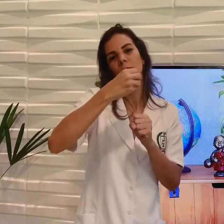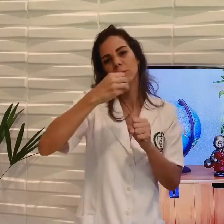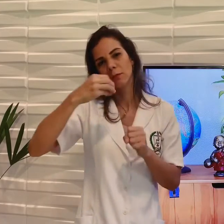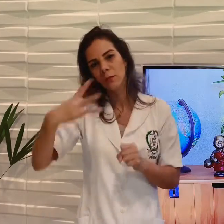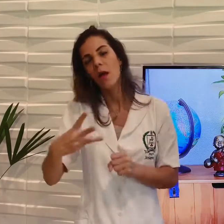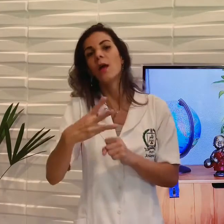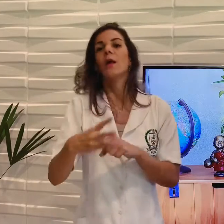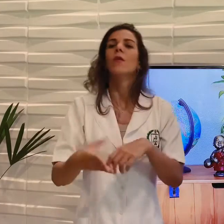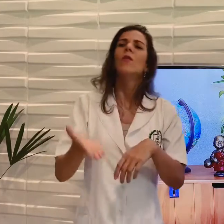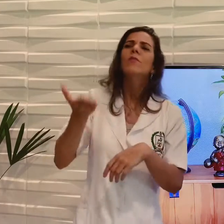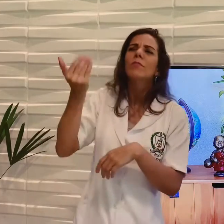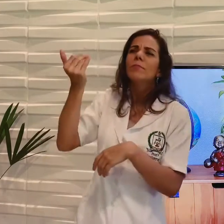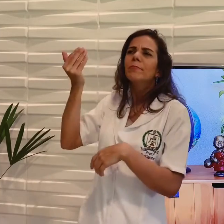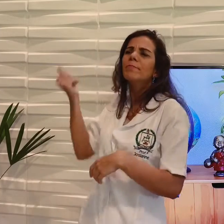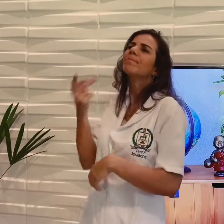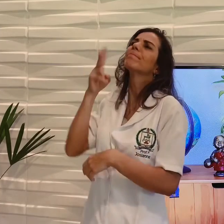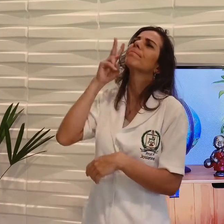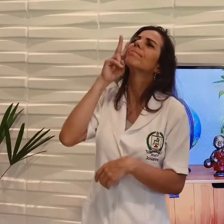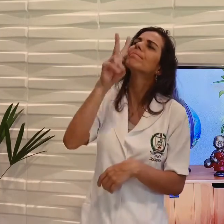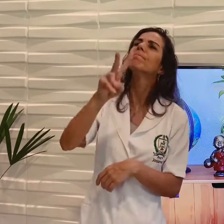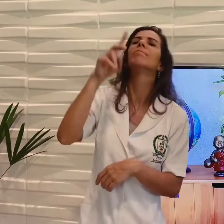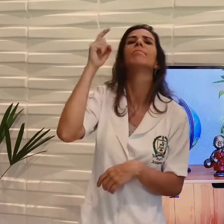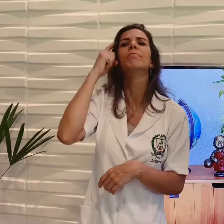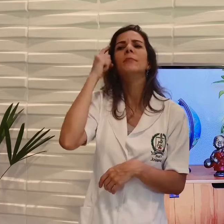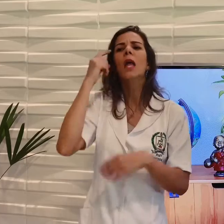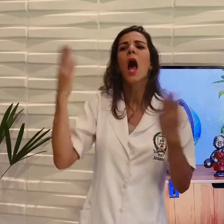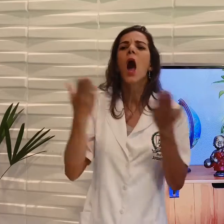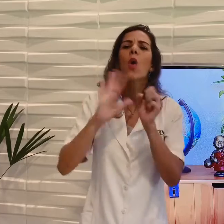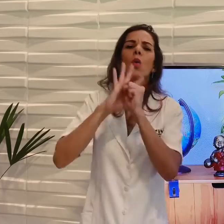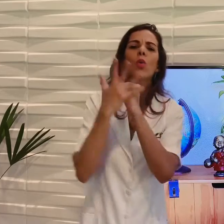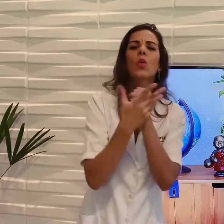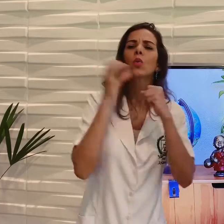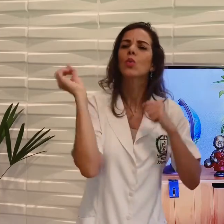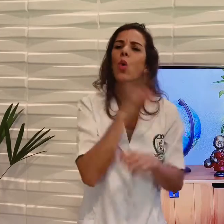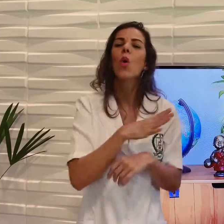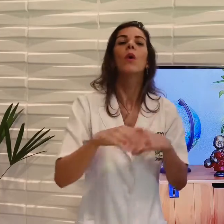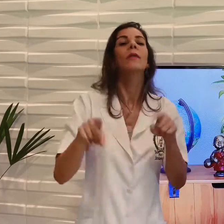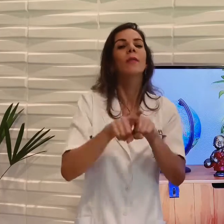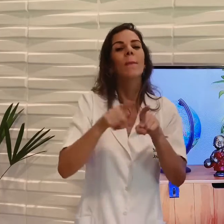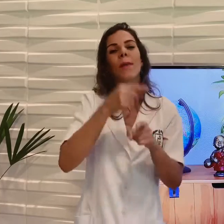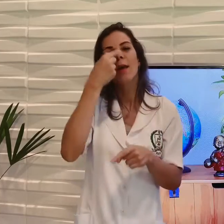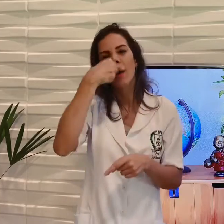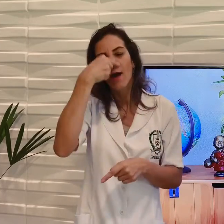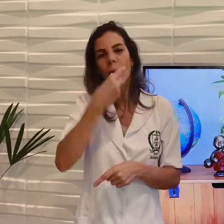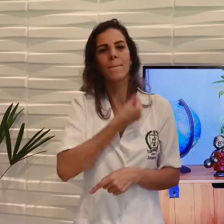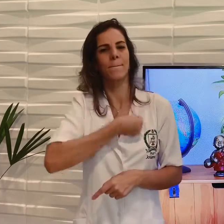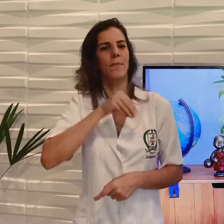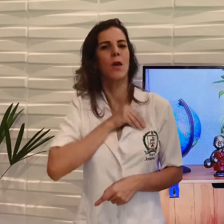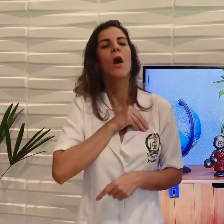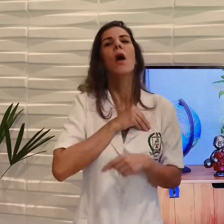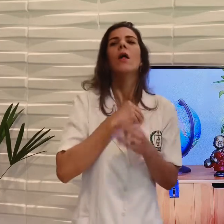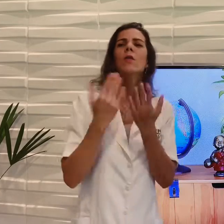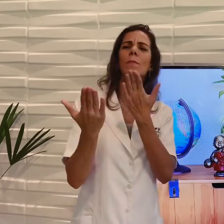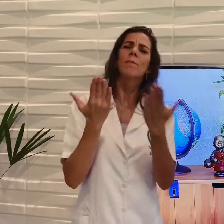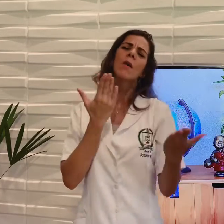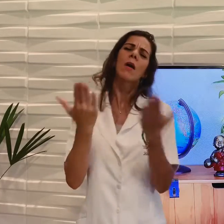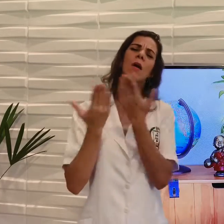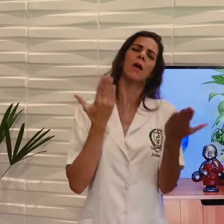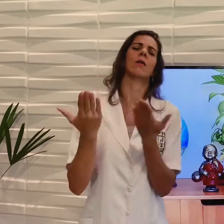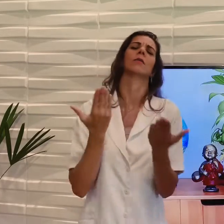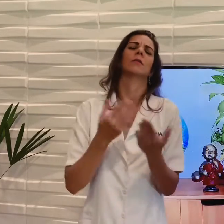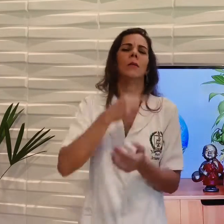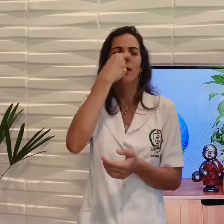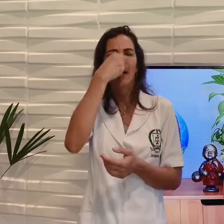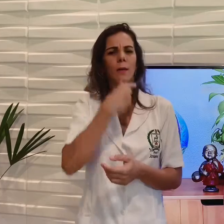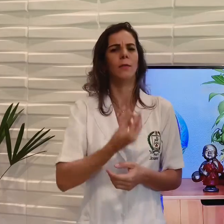se falou muito durante essa época agora da pandemia do novo coronavírus sobre a gripe espanhola, se fazendo alguma comparação, né, com a gripe espanhola,